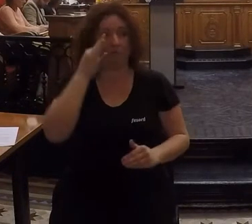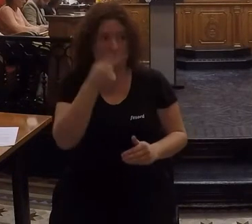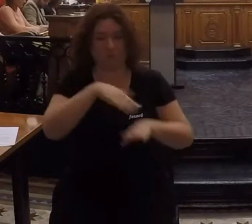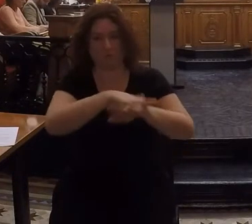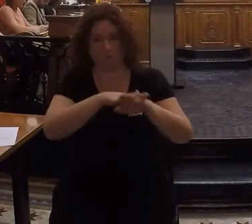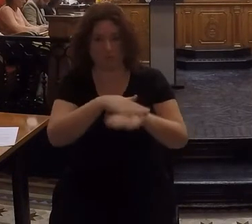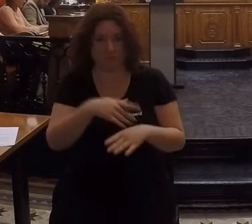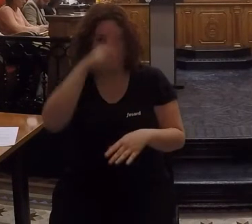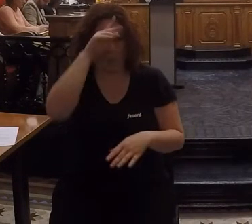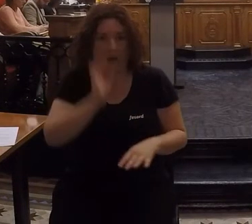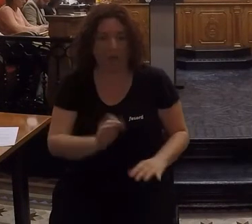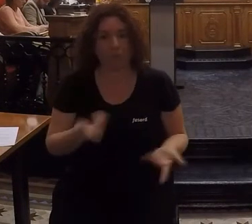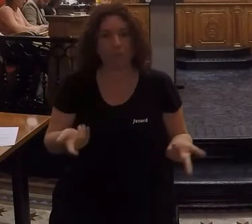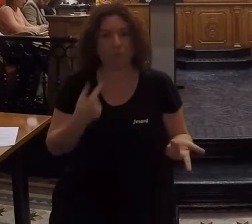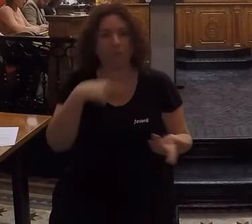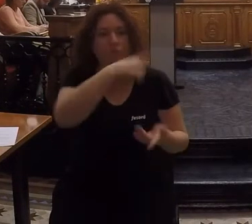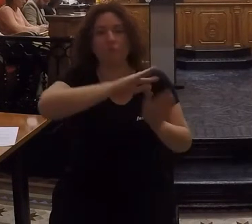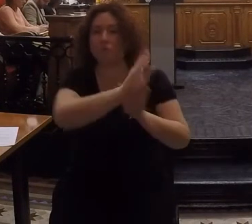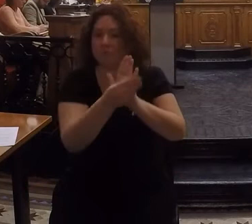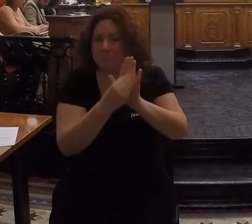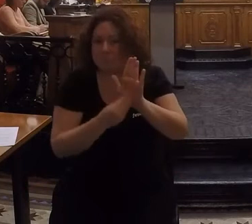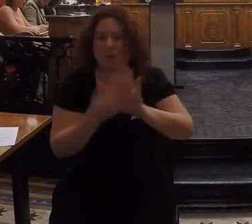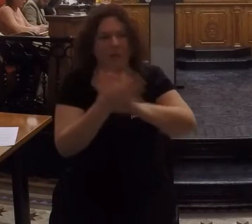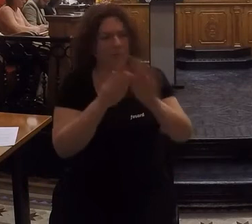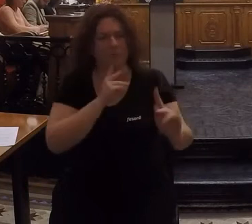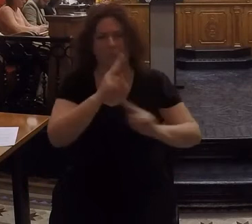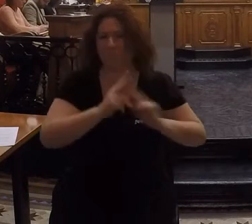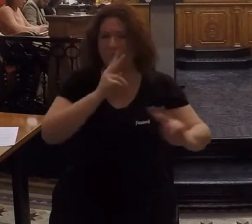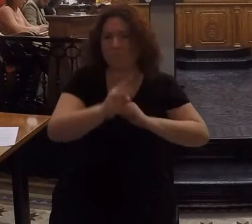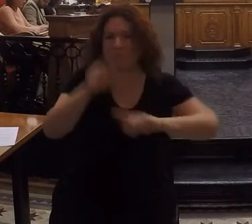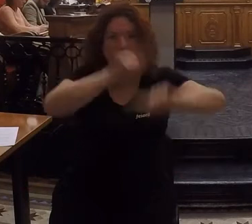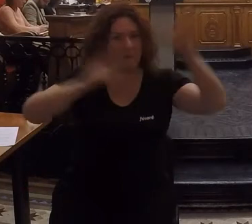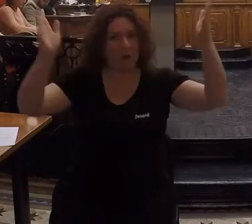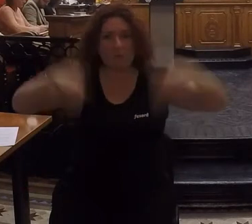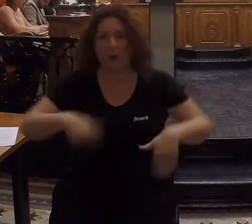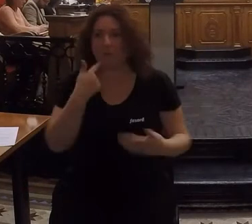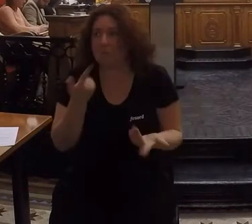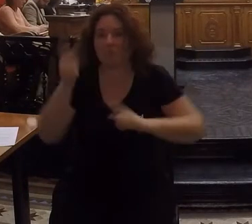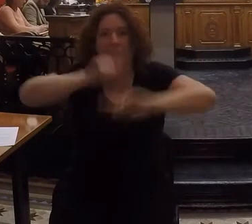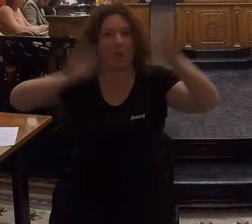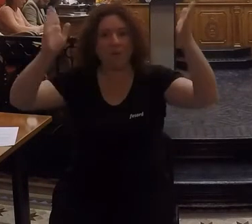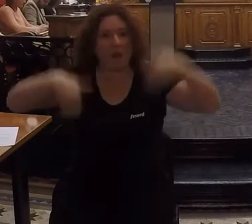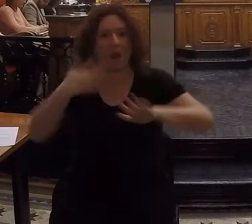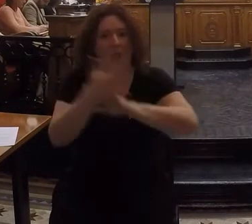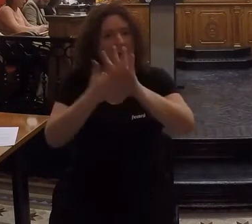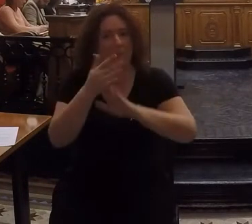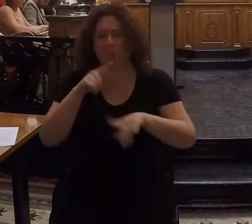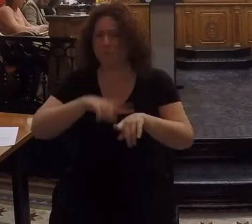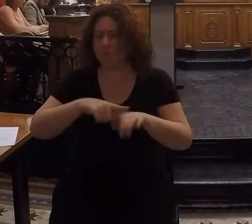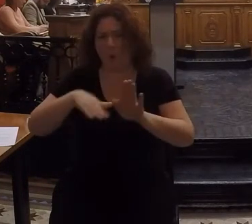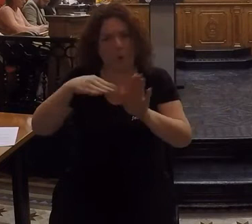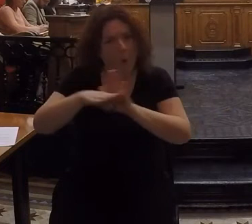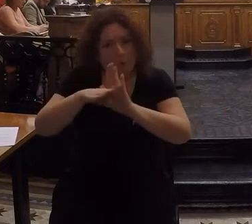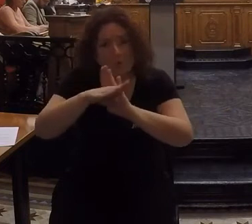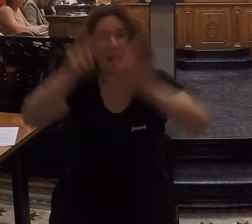se les han contestado en las alegaciones y no tenemos ningún inconveniente en continuar hablando de este tema. No nos incomoda